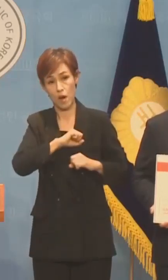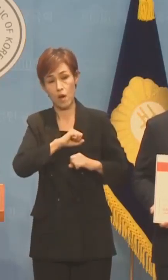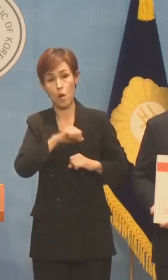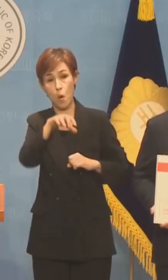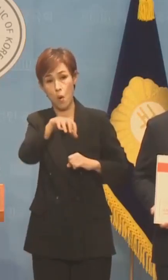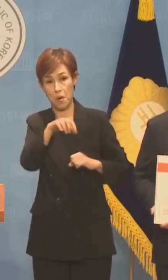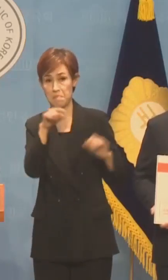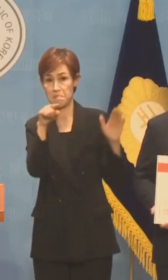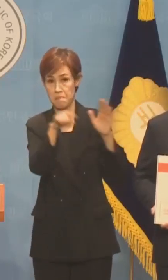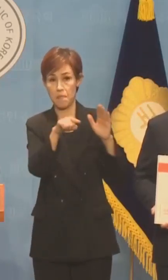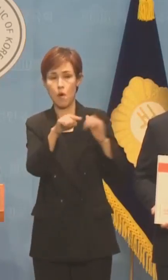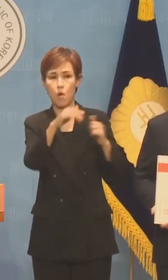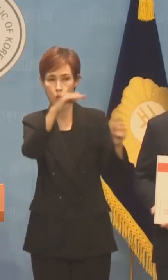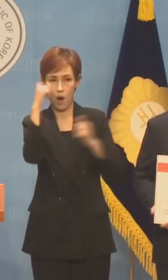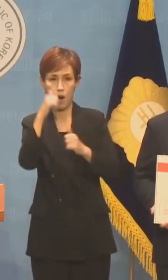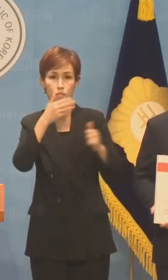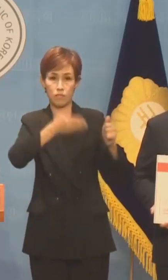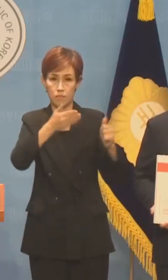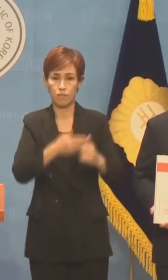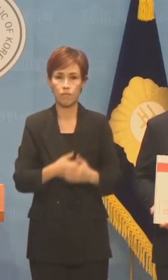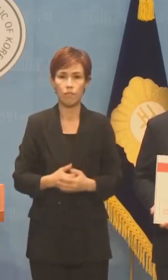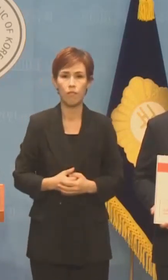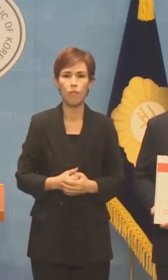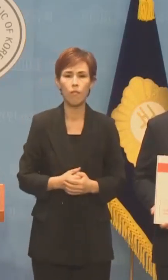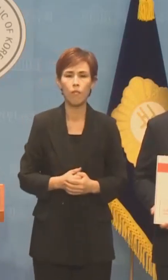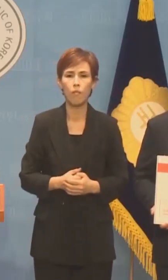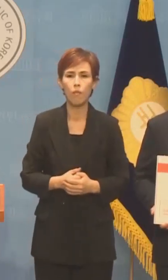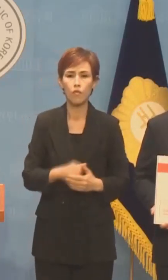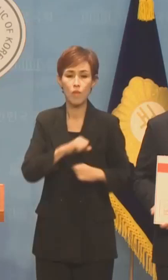서문으로 출두해 줄 것을 요청합니다.